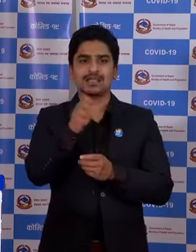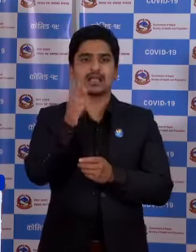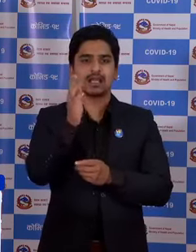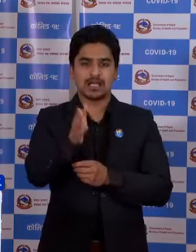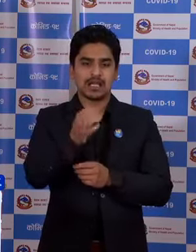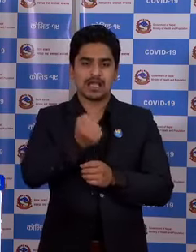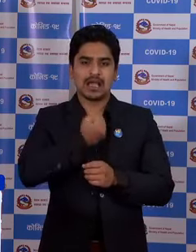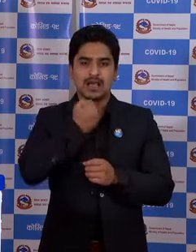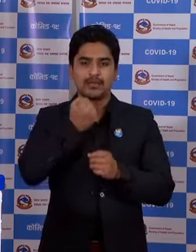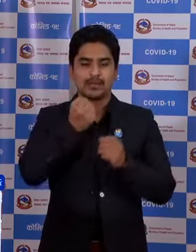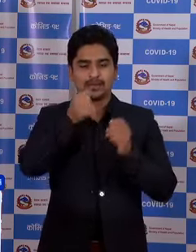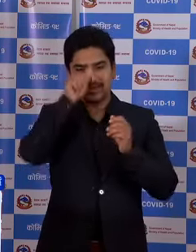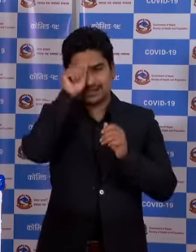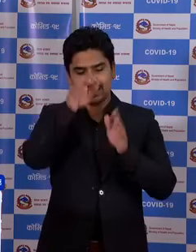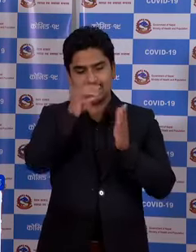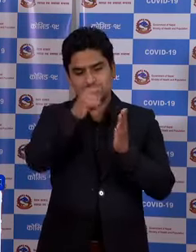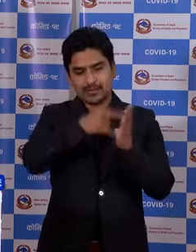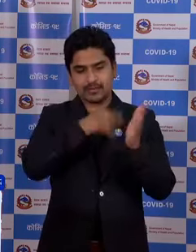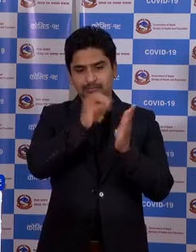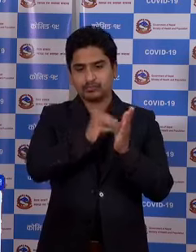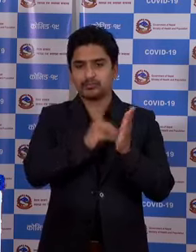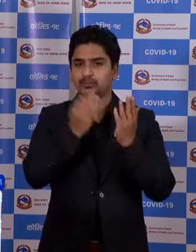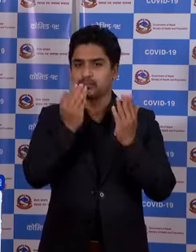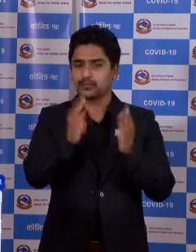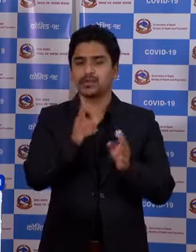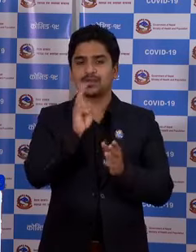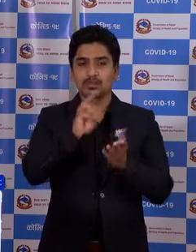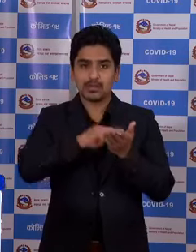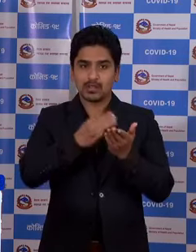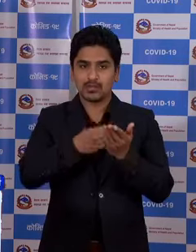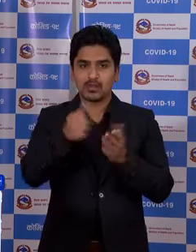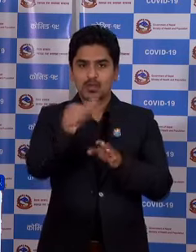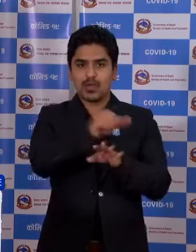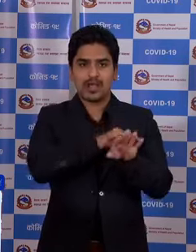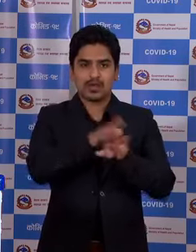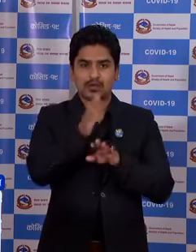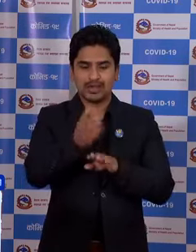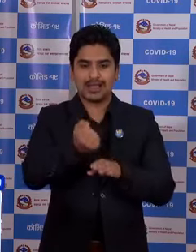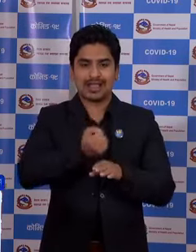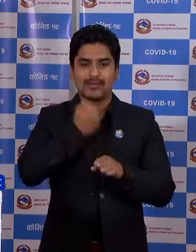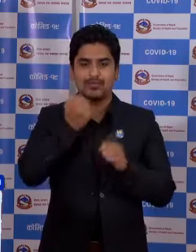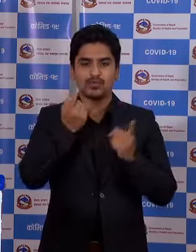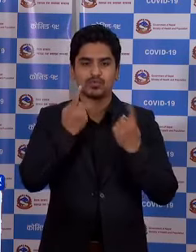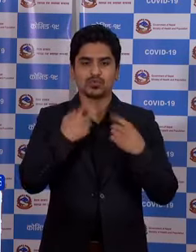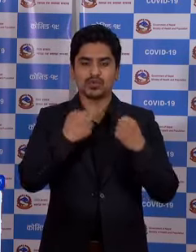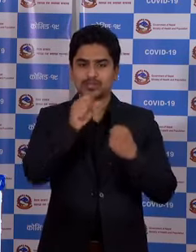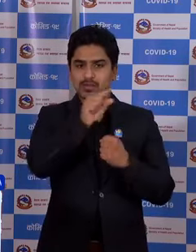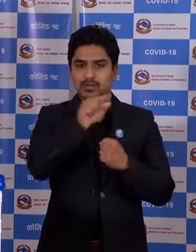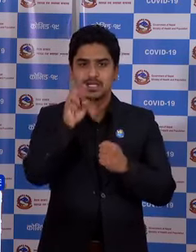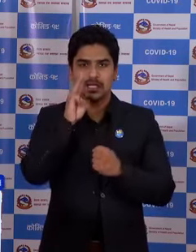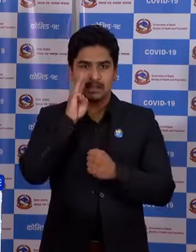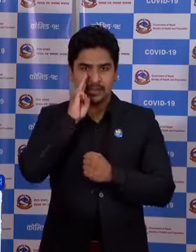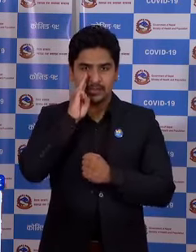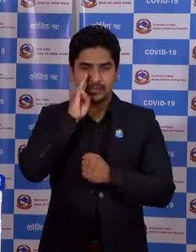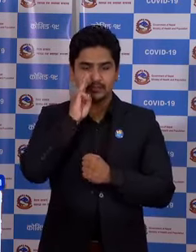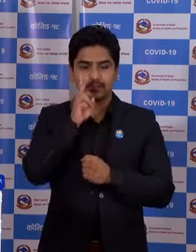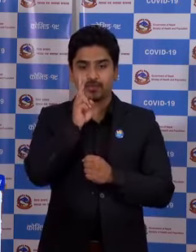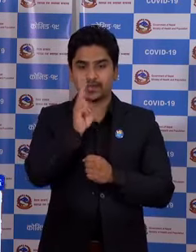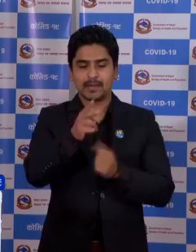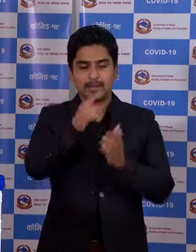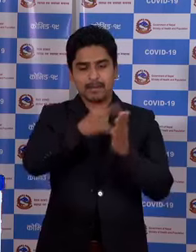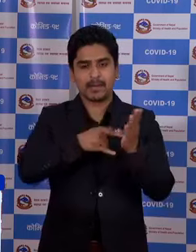1,641 आफ्नो विवरणहरू भर्नुभएको छ। यसको मतलब उहाँहरूले आफ्नो स्वास्थ्यको बारेमा